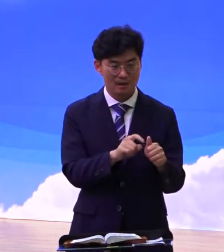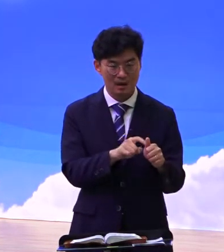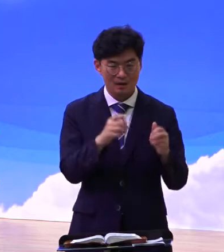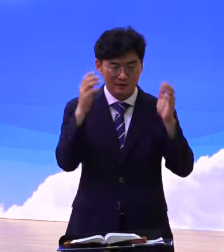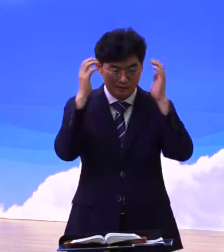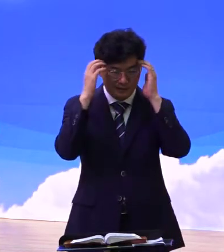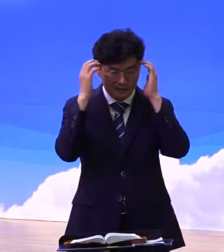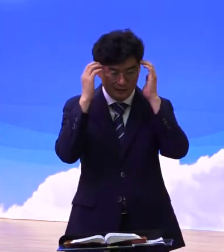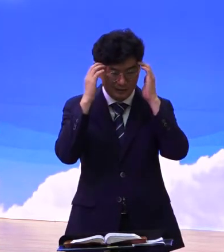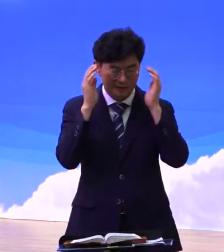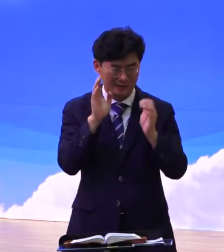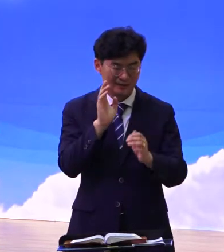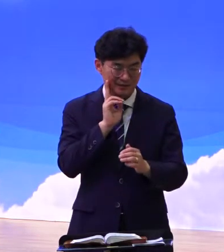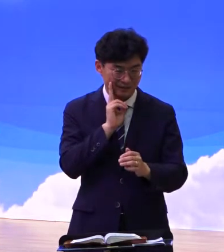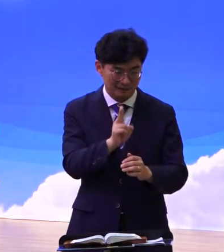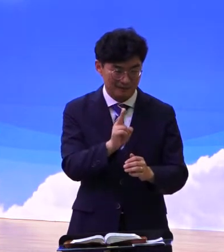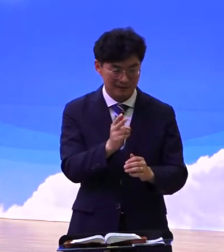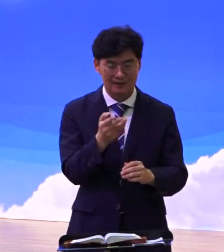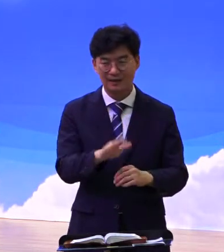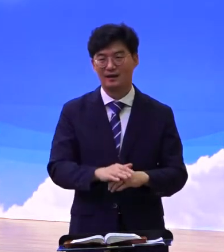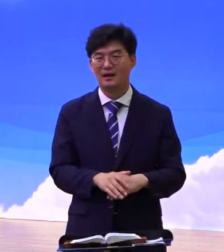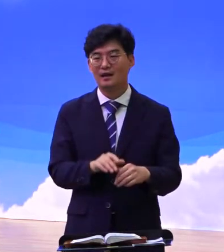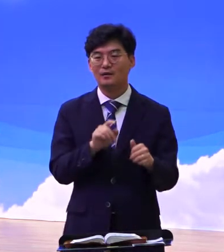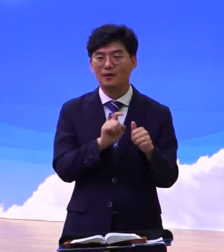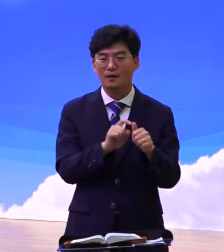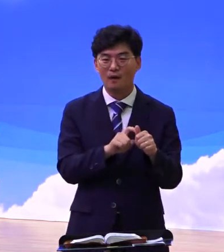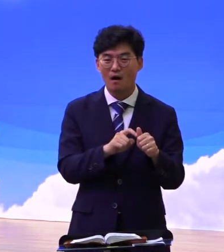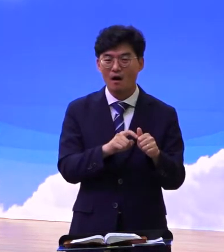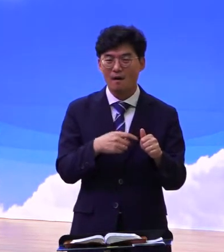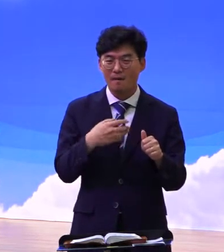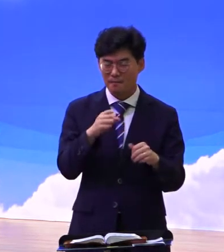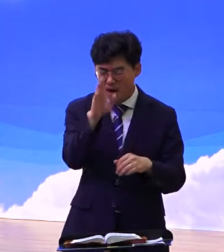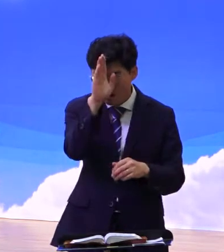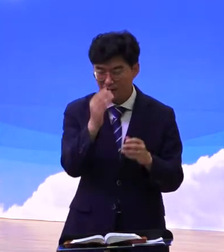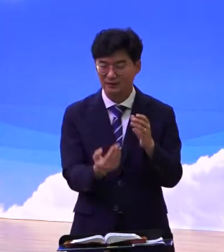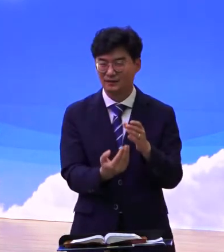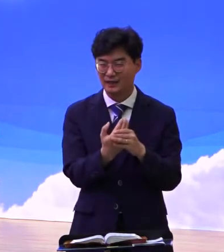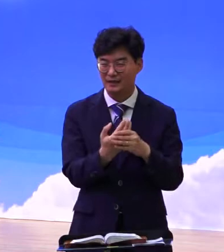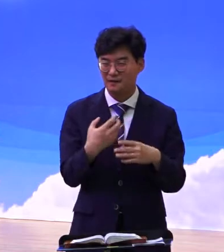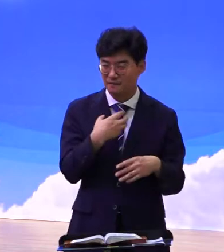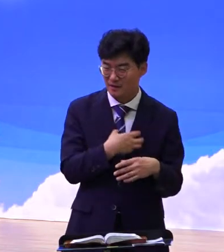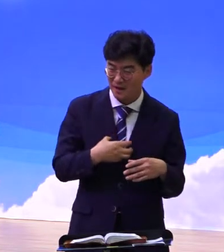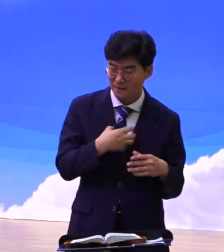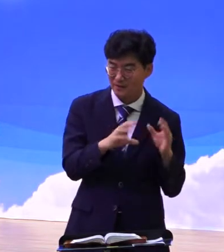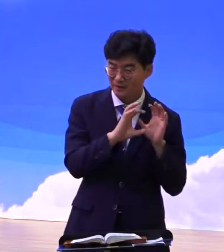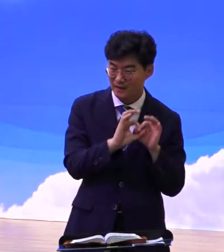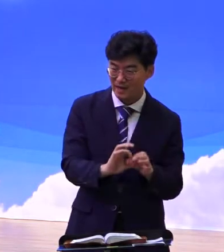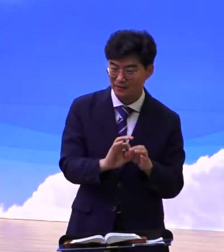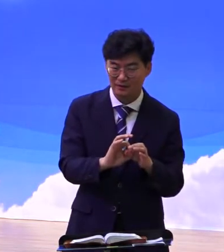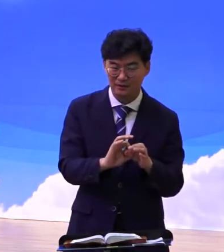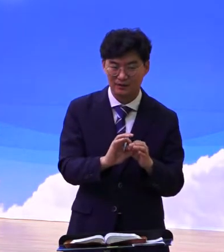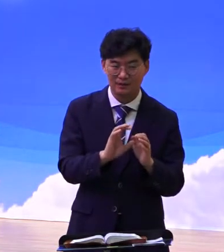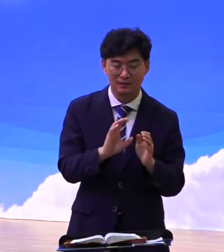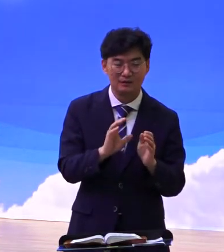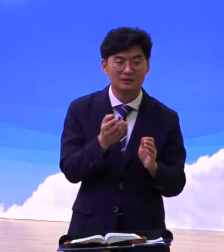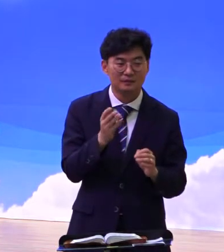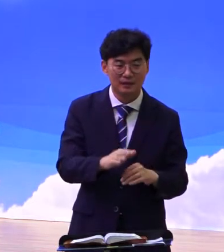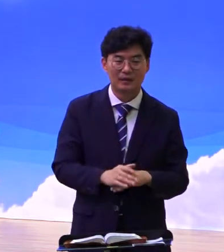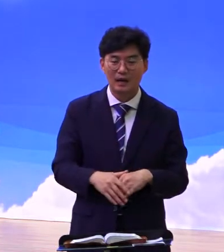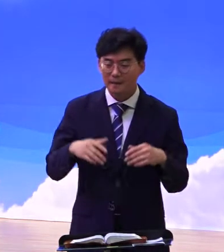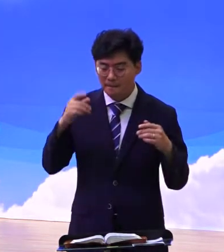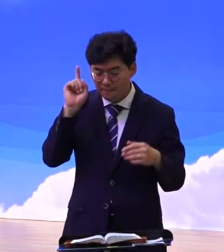하나님의 대답을 듣고 하나님을 만날 때까지 계속해서 하나님께